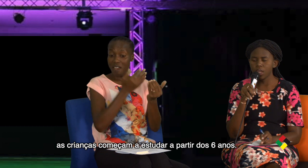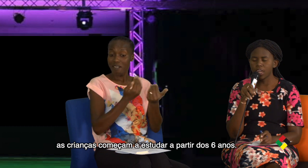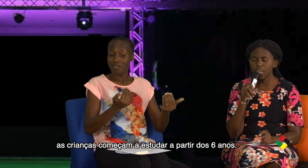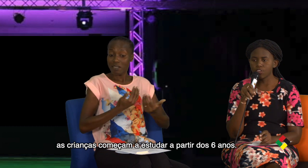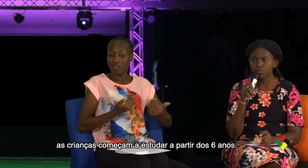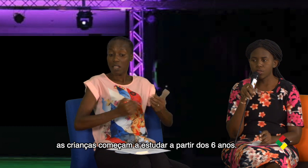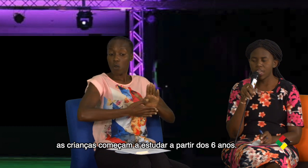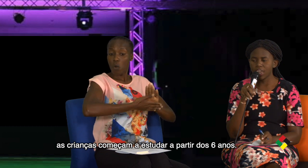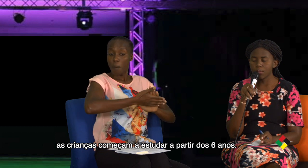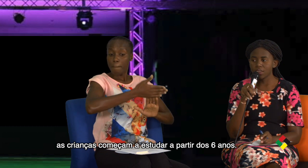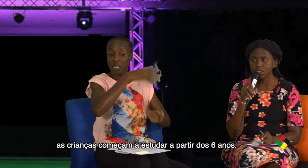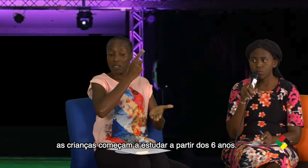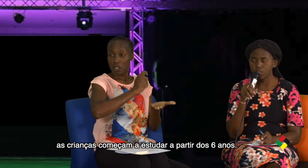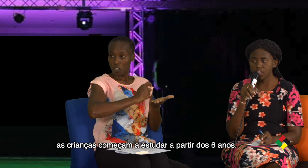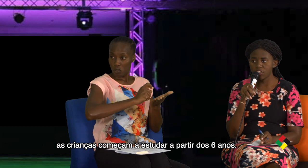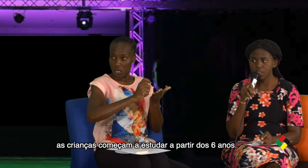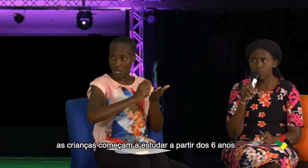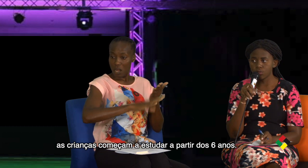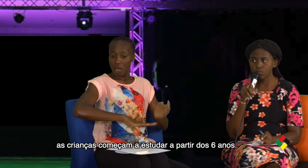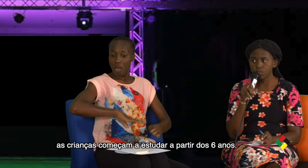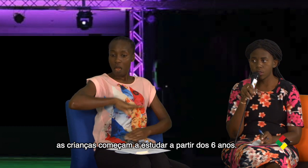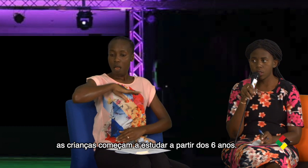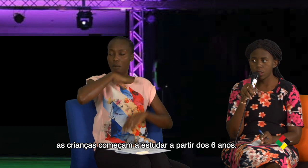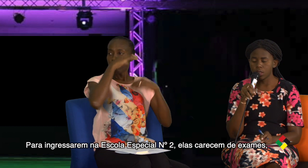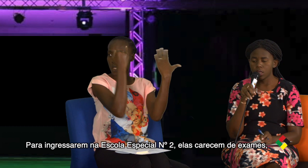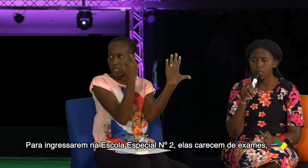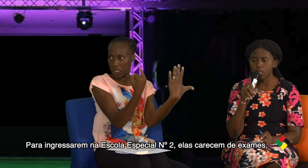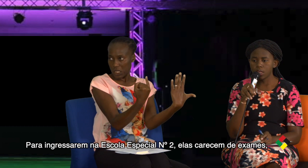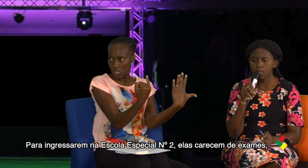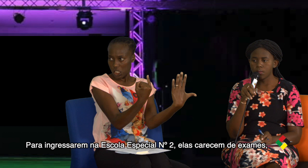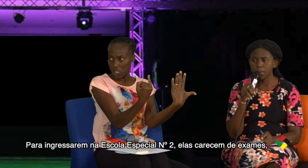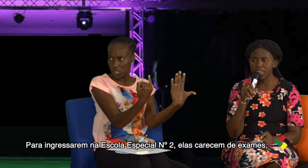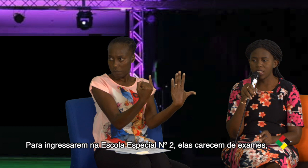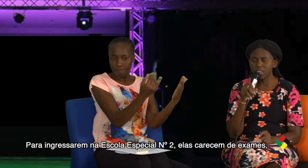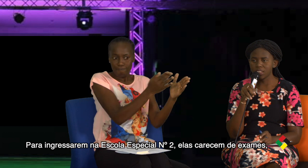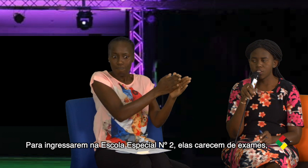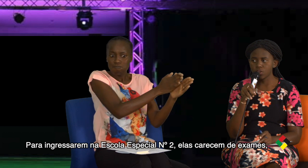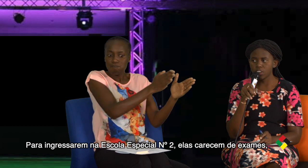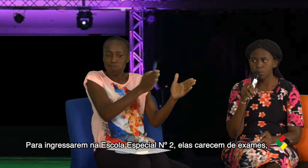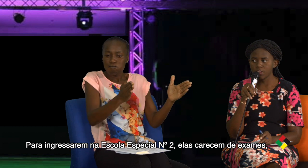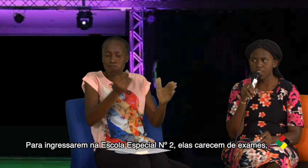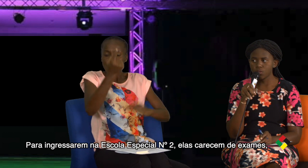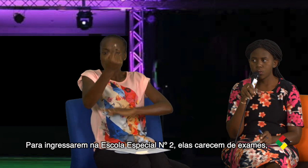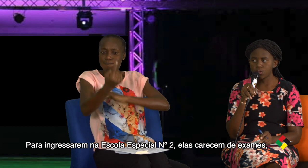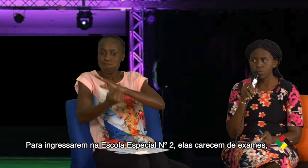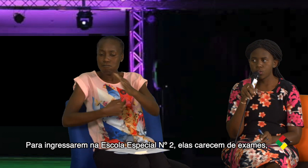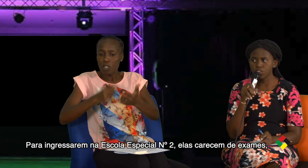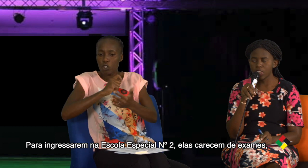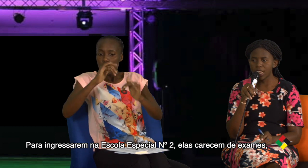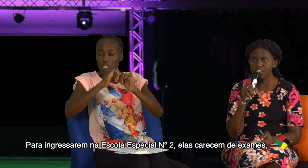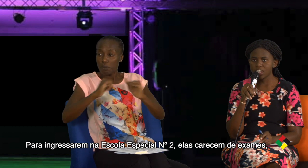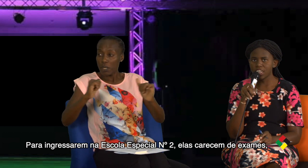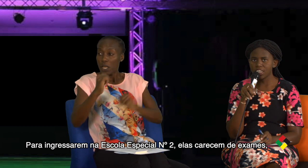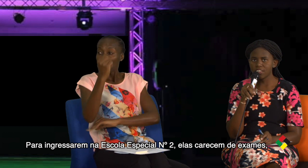a estudar a partir dos 6 anos. E para entrar na escola especial número 2, elas carecem